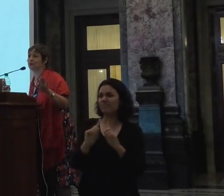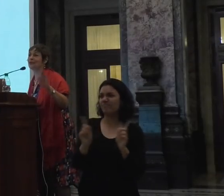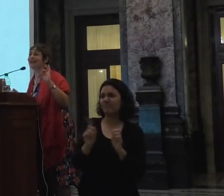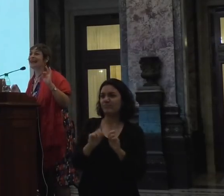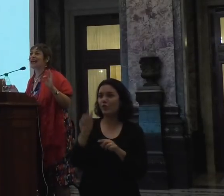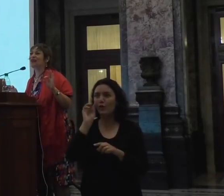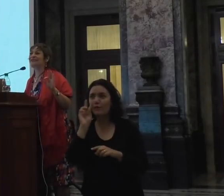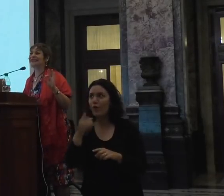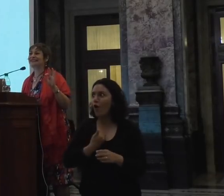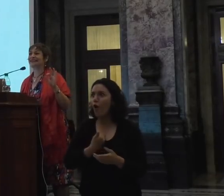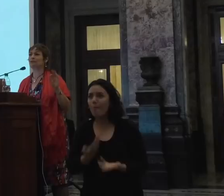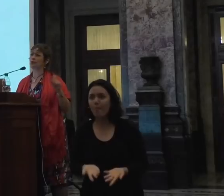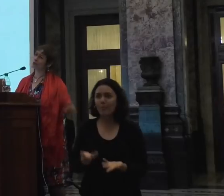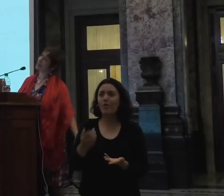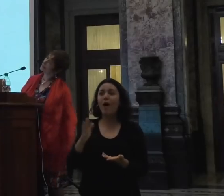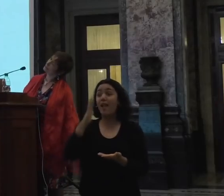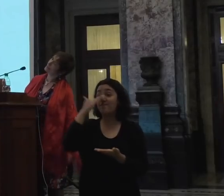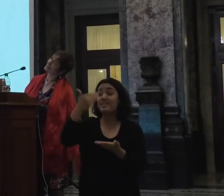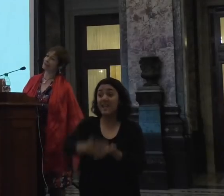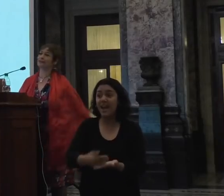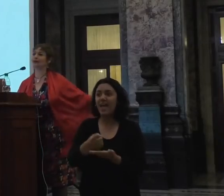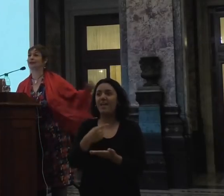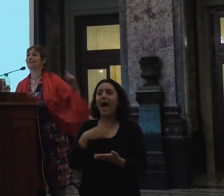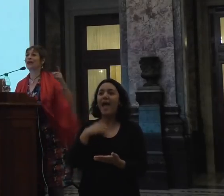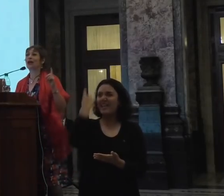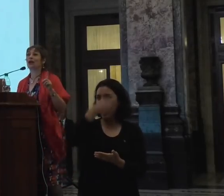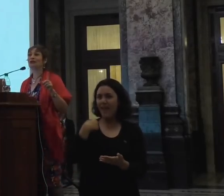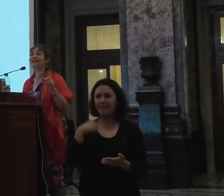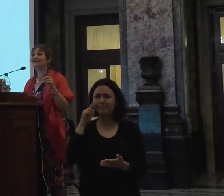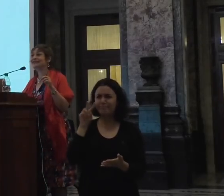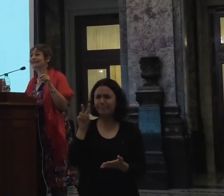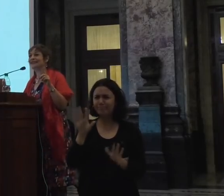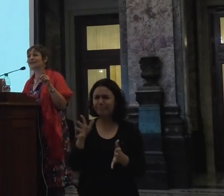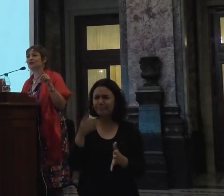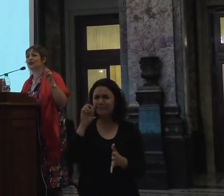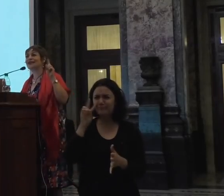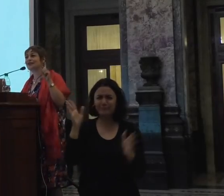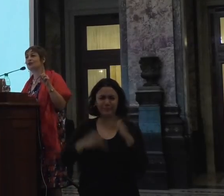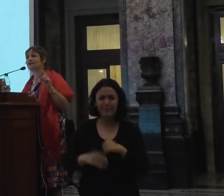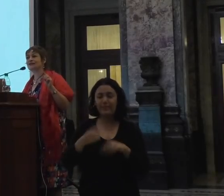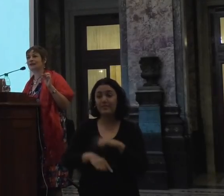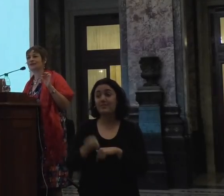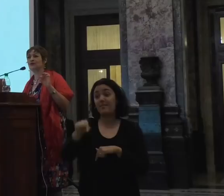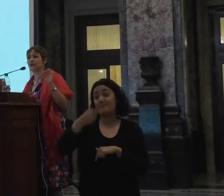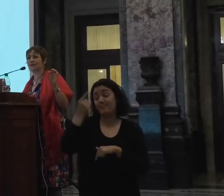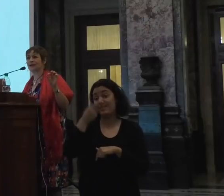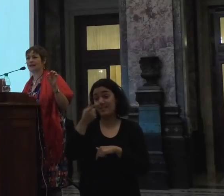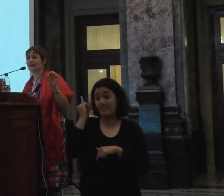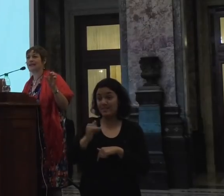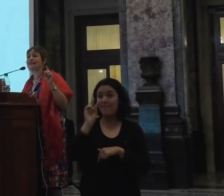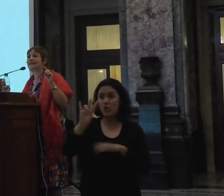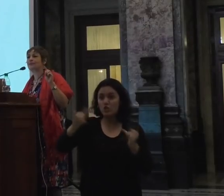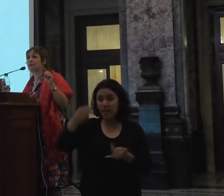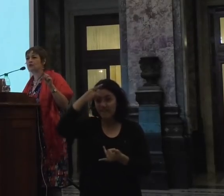mucho gusto. Lo interesante, porque hay una cara por ahí así. Okay. Lo interesante de esto es que una vez que han visto la